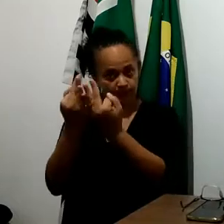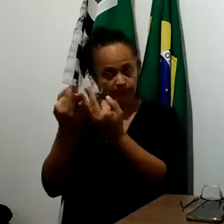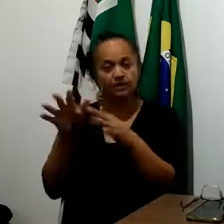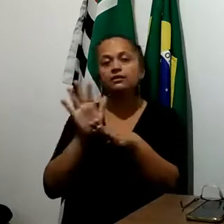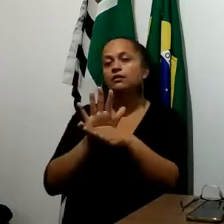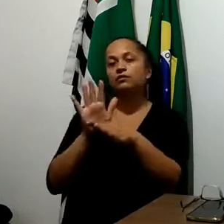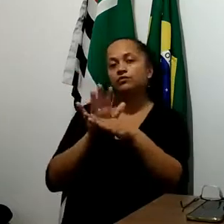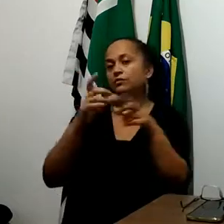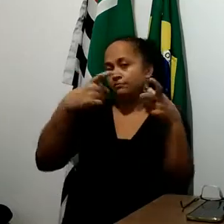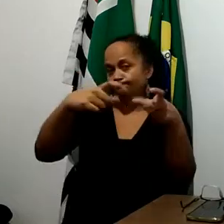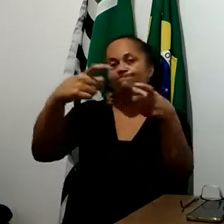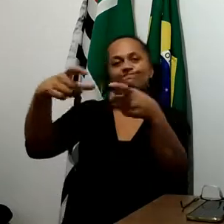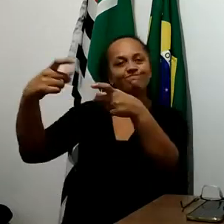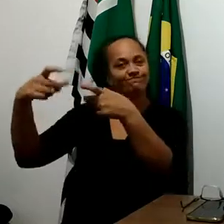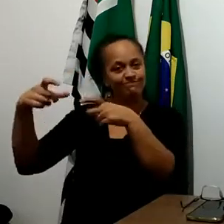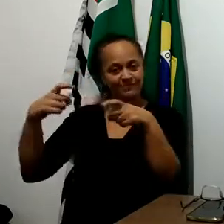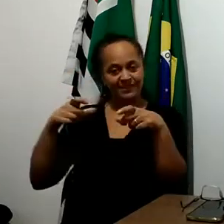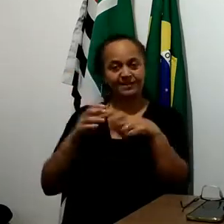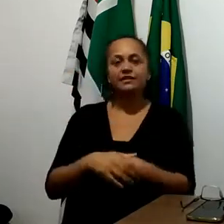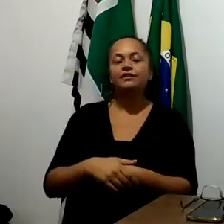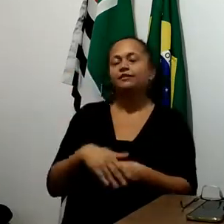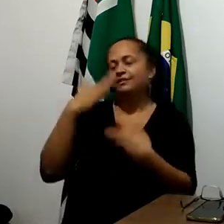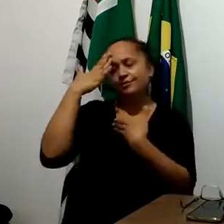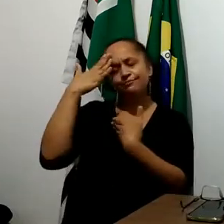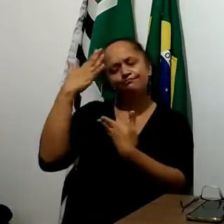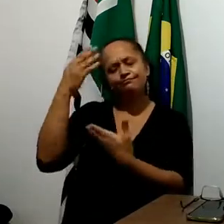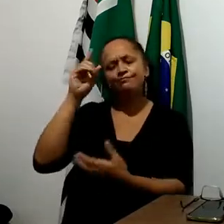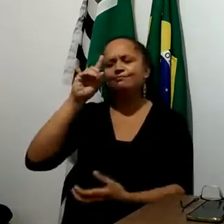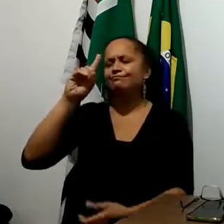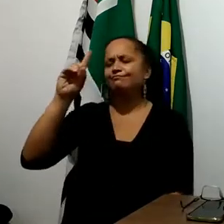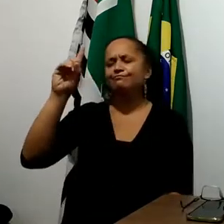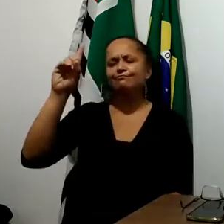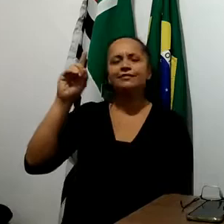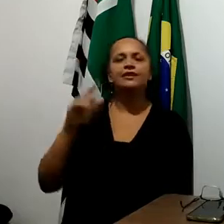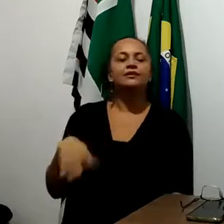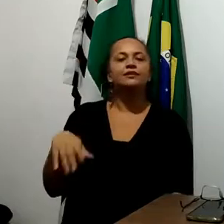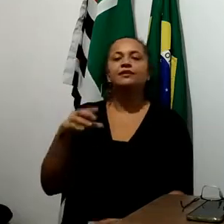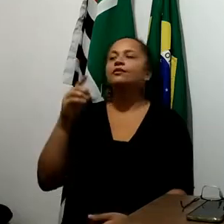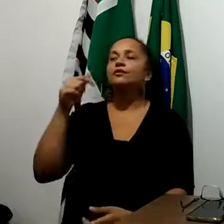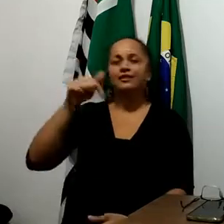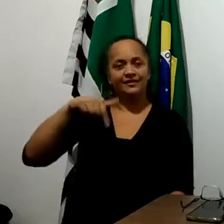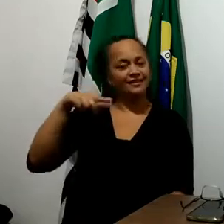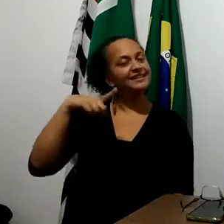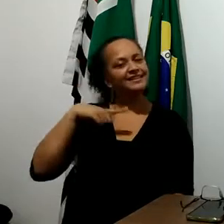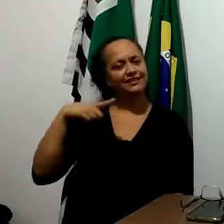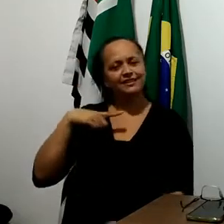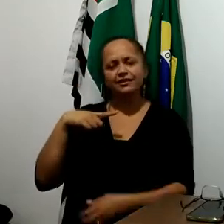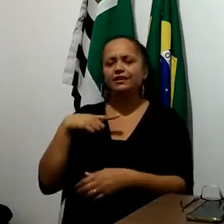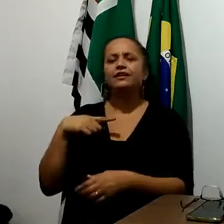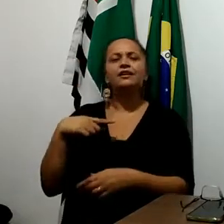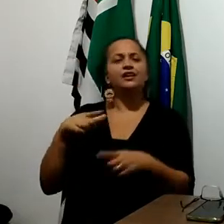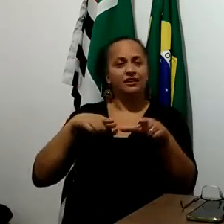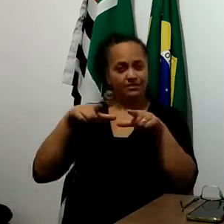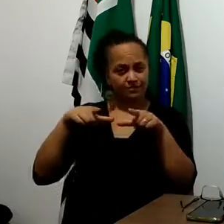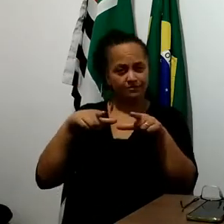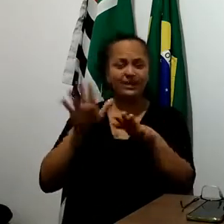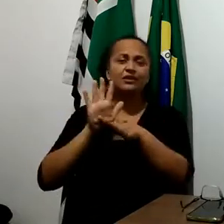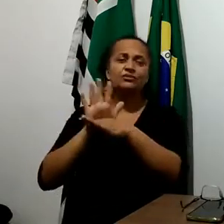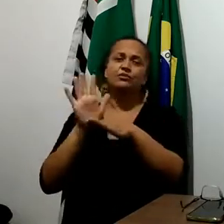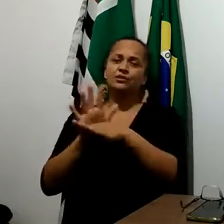né? Graças a Deus esse ministério aqui faz um trabalho social muito importante, muito bonito. A gente trabalha com